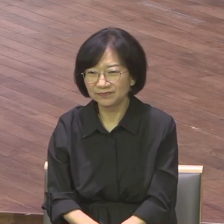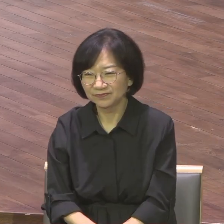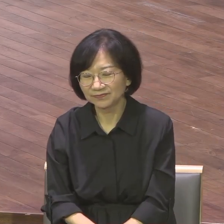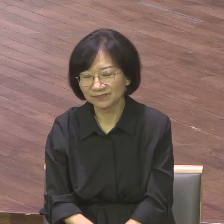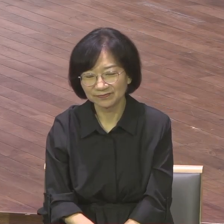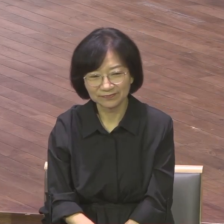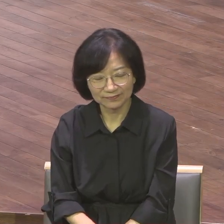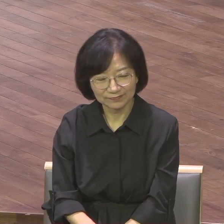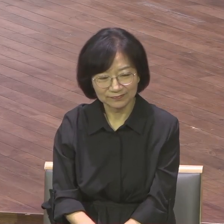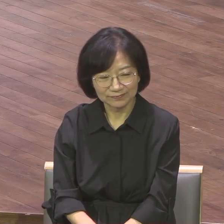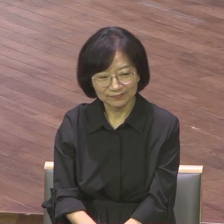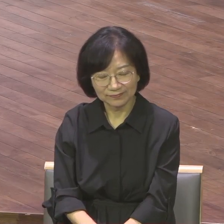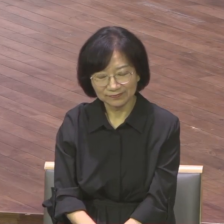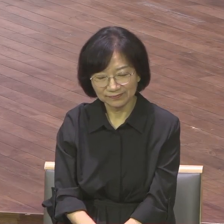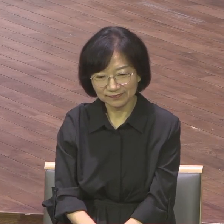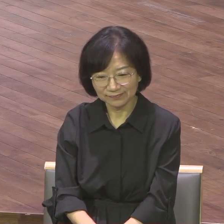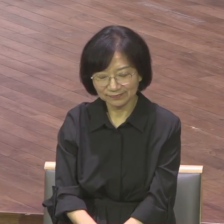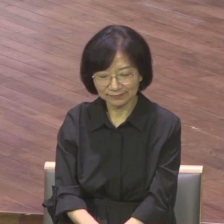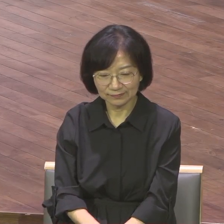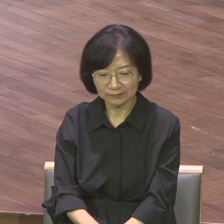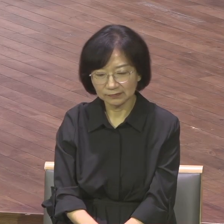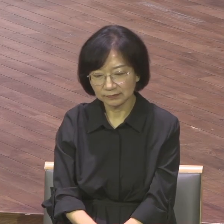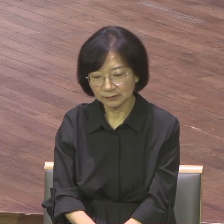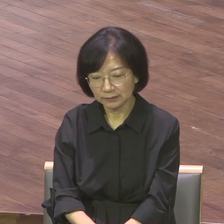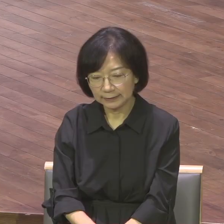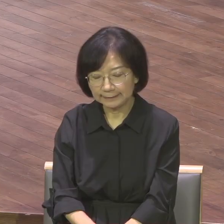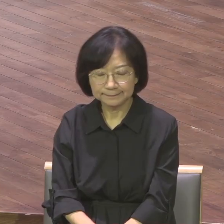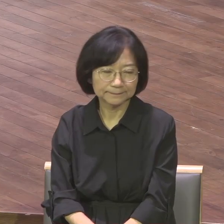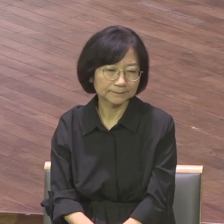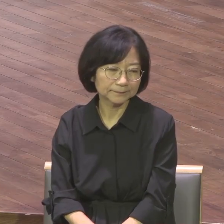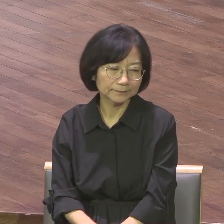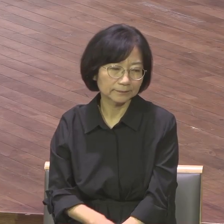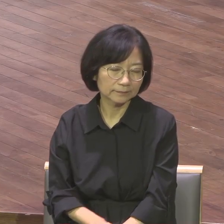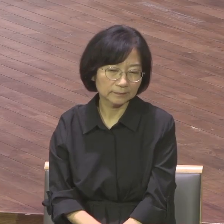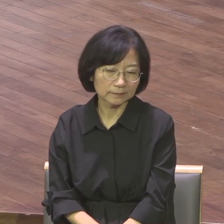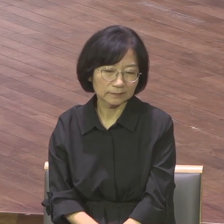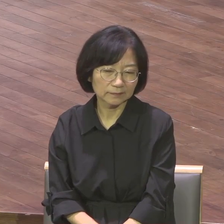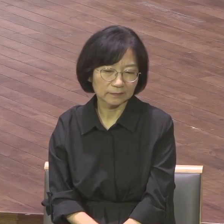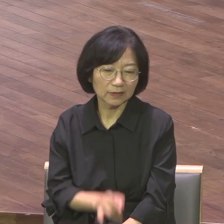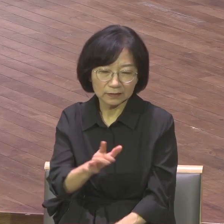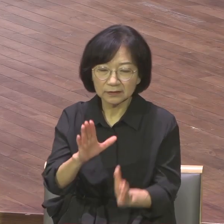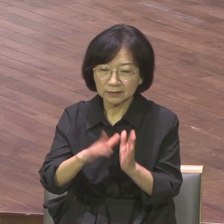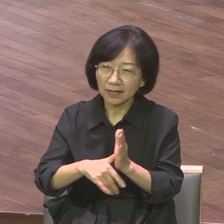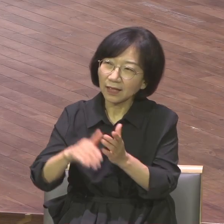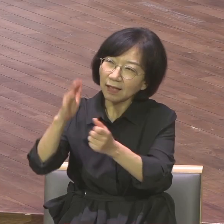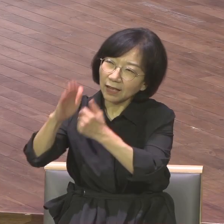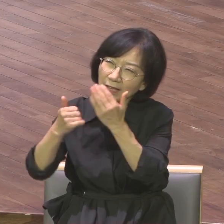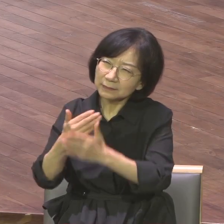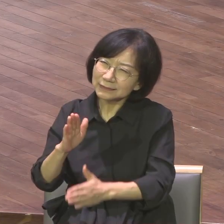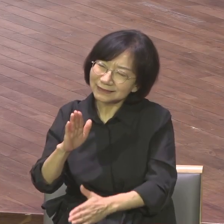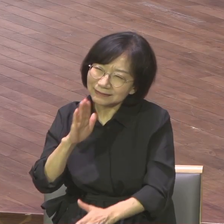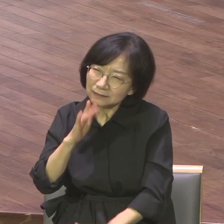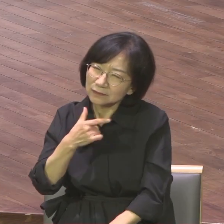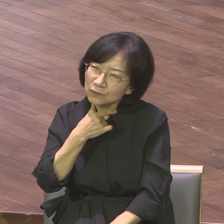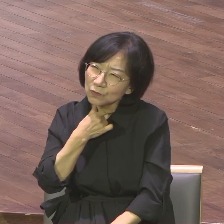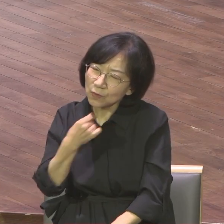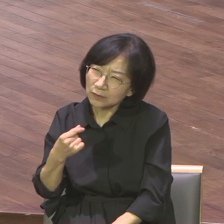그런데 그 가운데에서 하나님의 본심을 깨달은